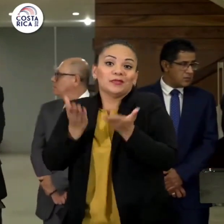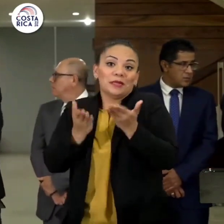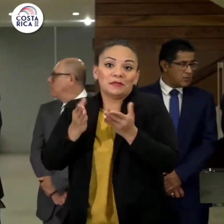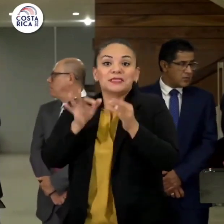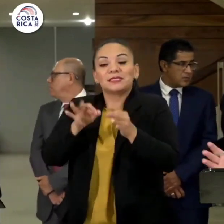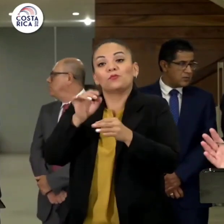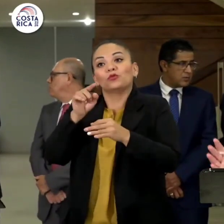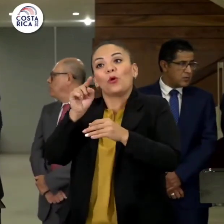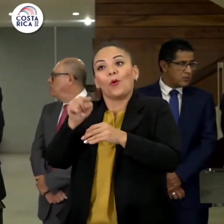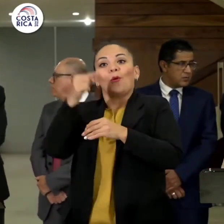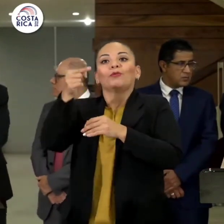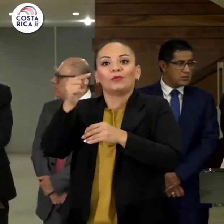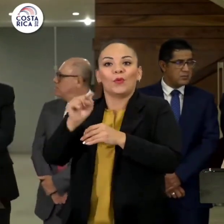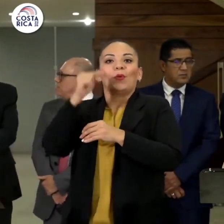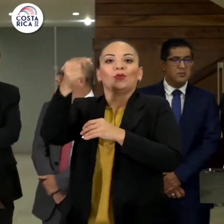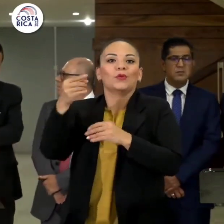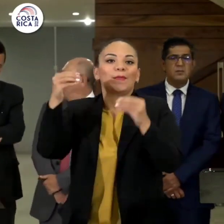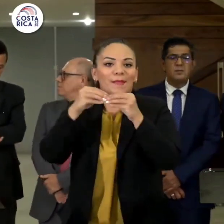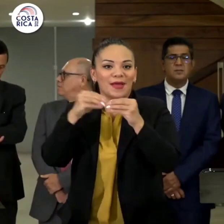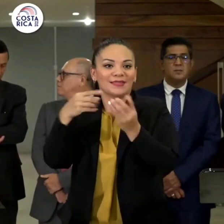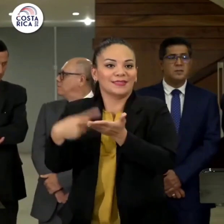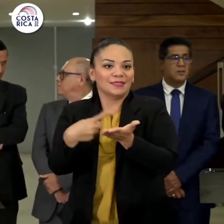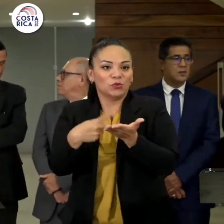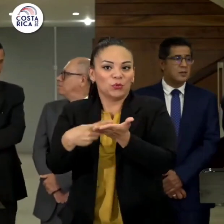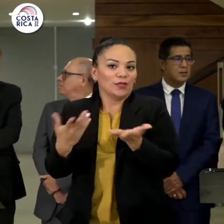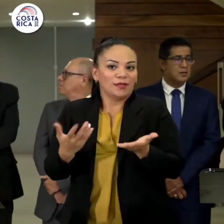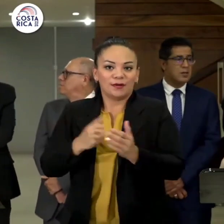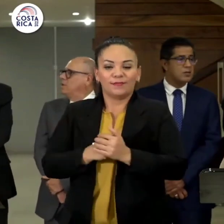sesión para terminar de discutir, o sea, no